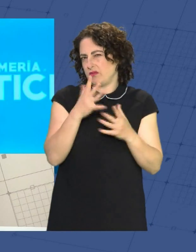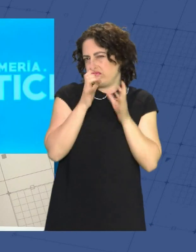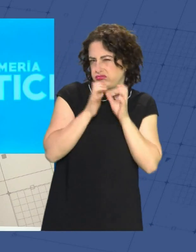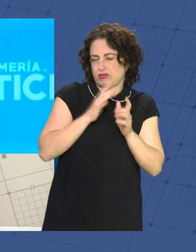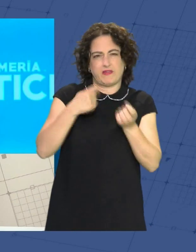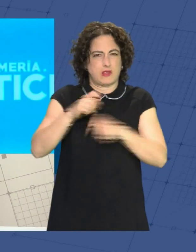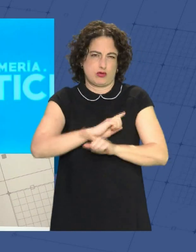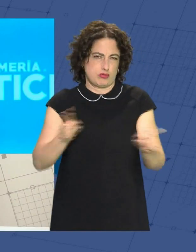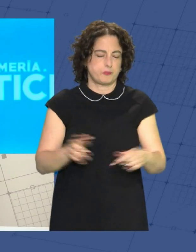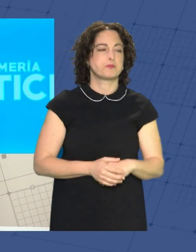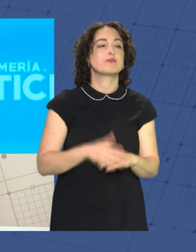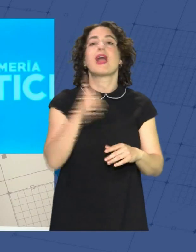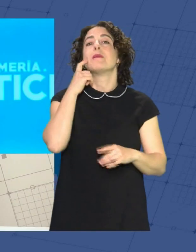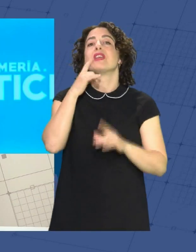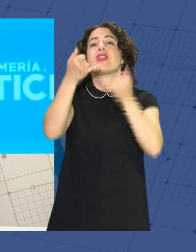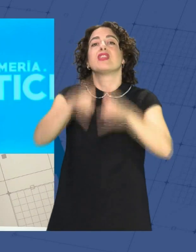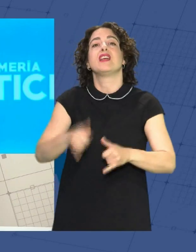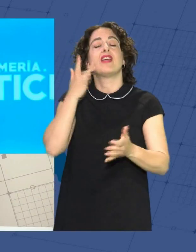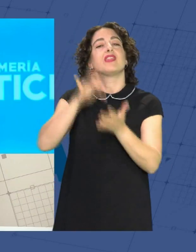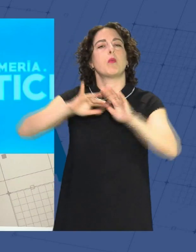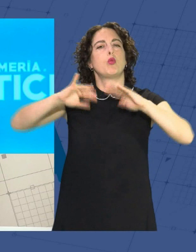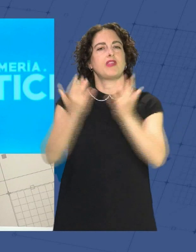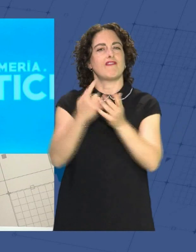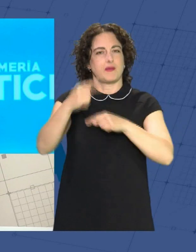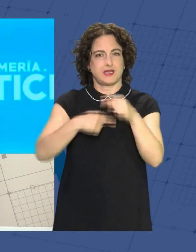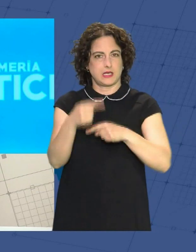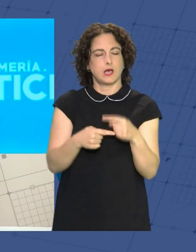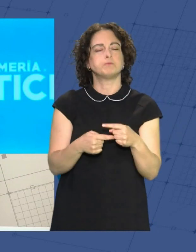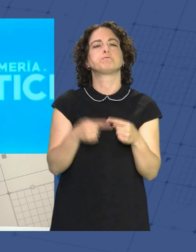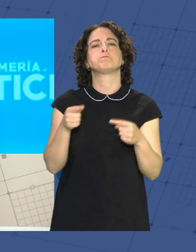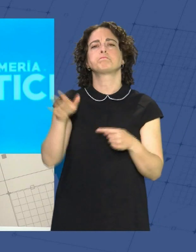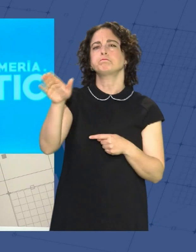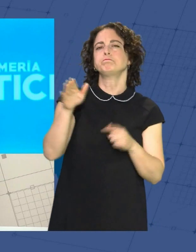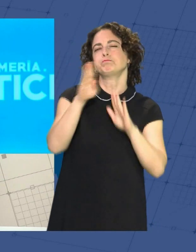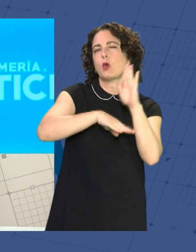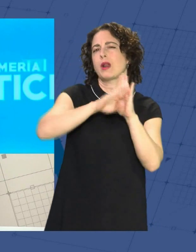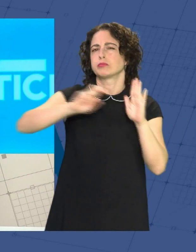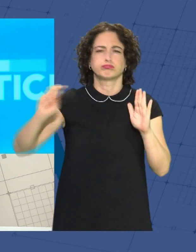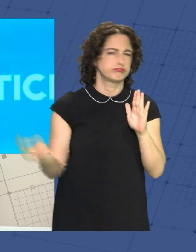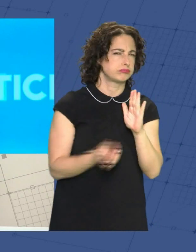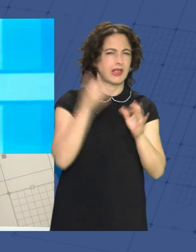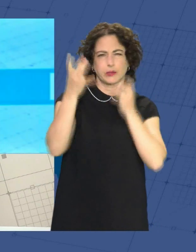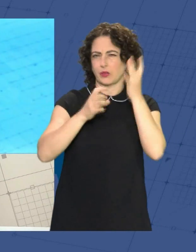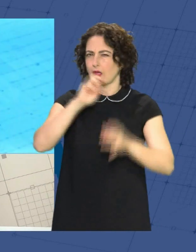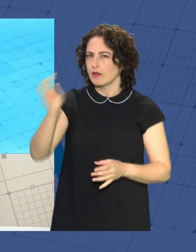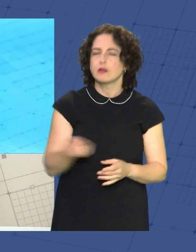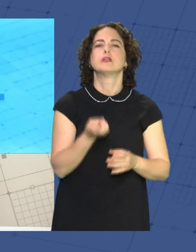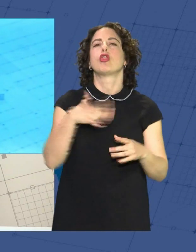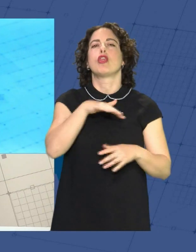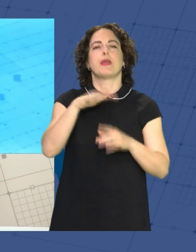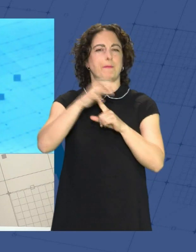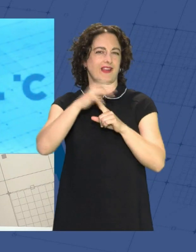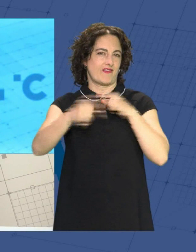Almería ha celebrado el Día Mundial de las Familias. Para ello ha contado con un programa repleto de actividades en el Parque de las